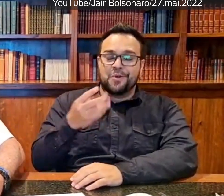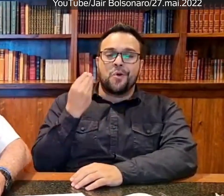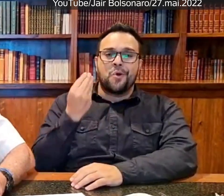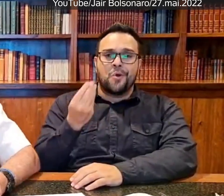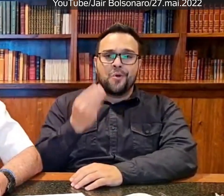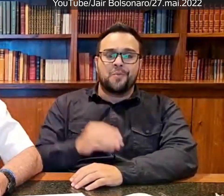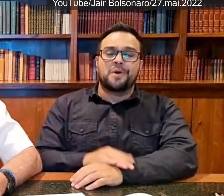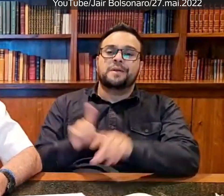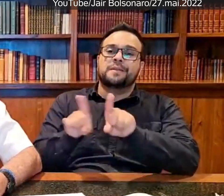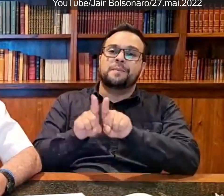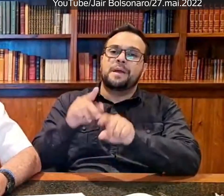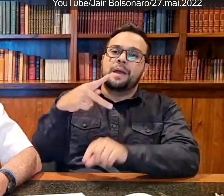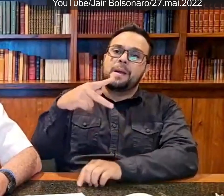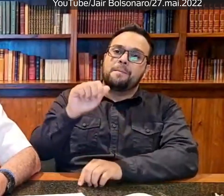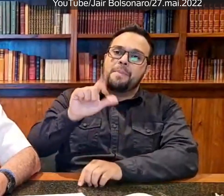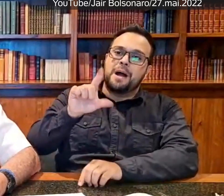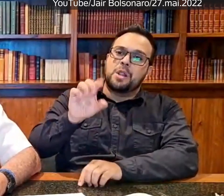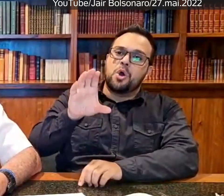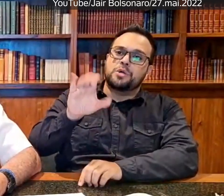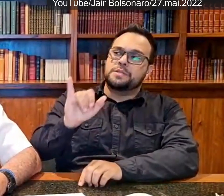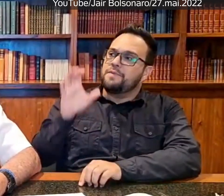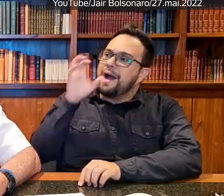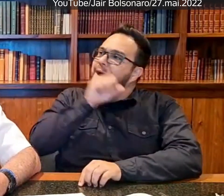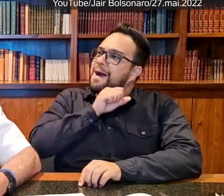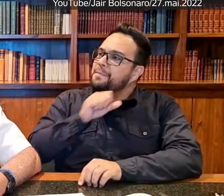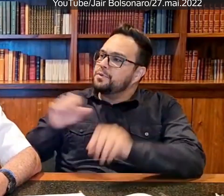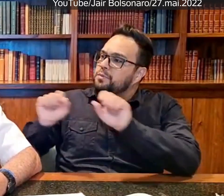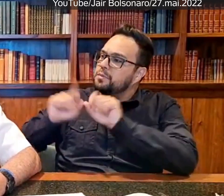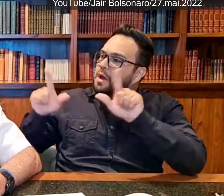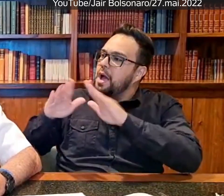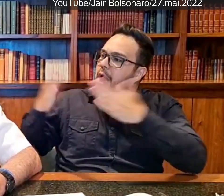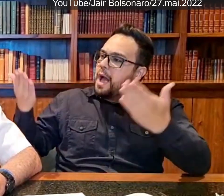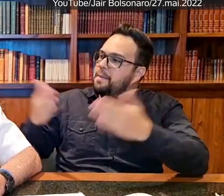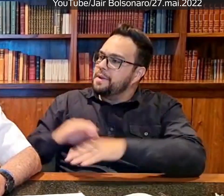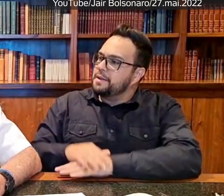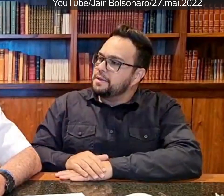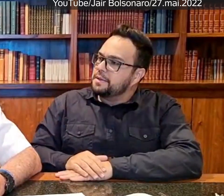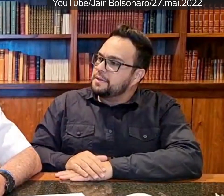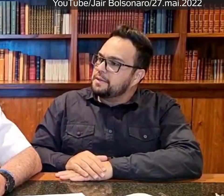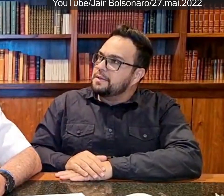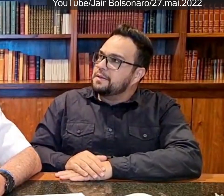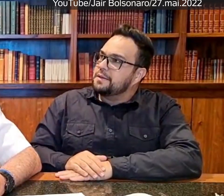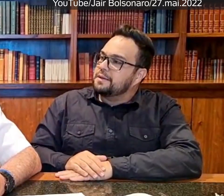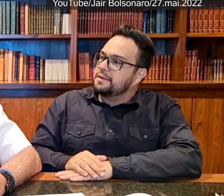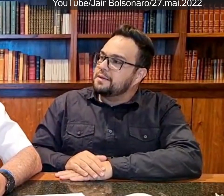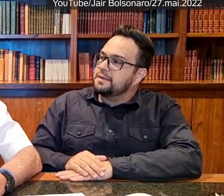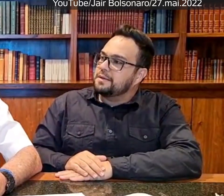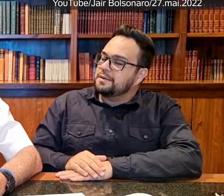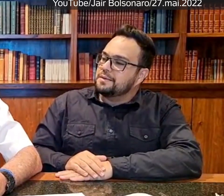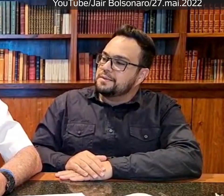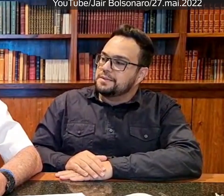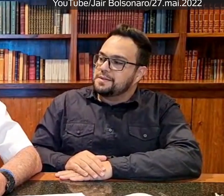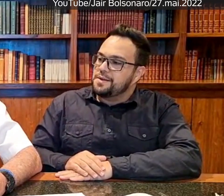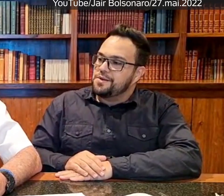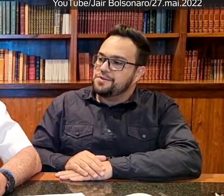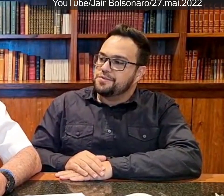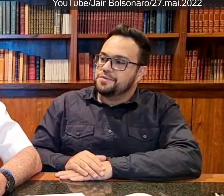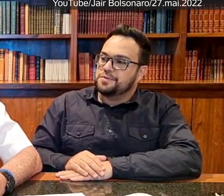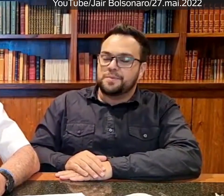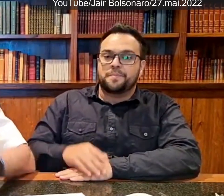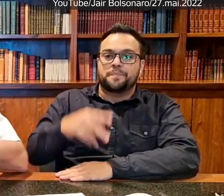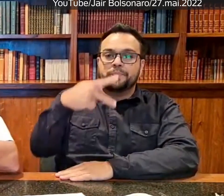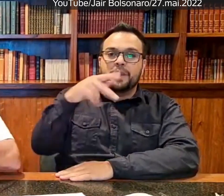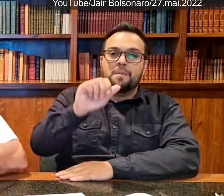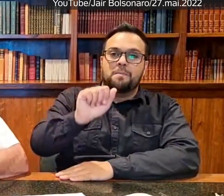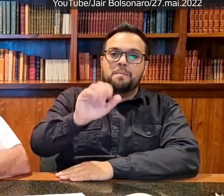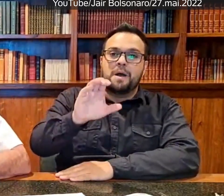do Palocci. Abre aí, pô, bora, rápido aí, pô. Comandar de pé o 2, sentar no 2 e pagar a flexão aí. Tá? Lá vem o